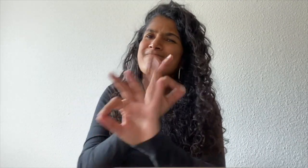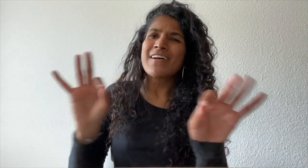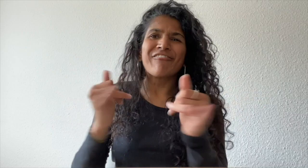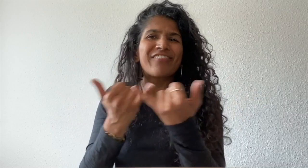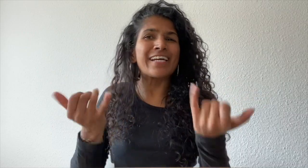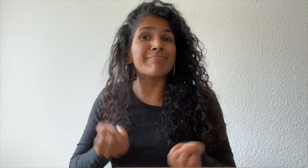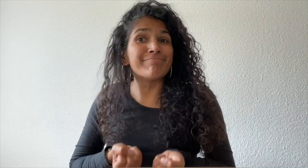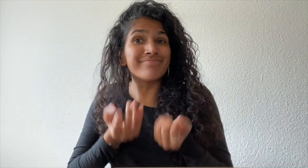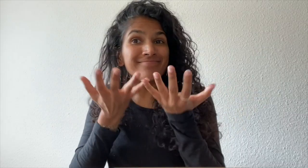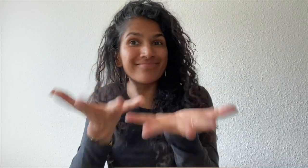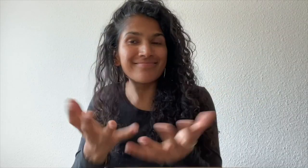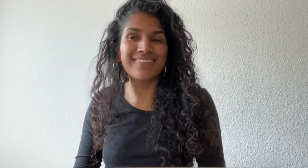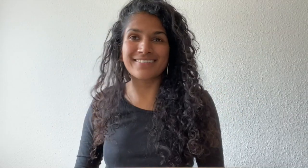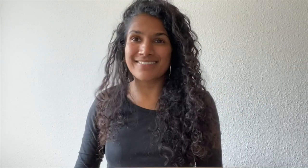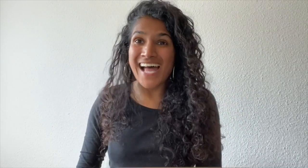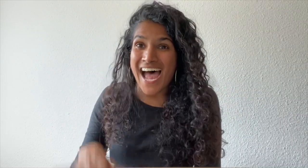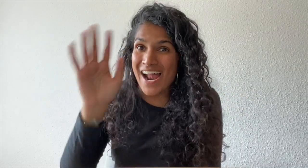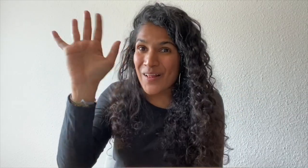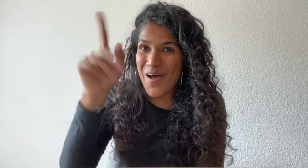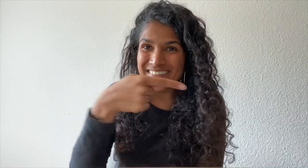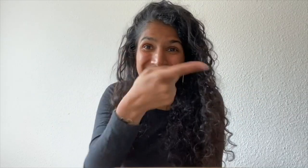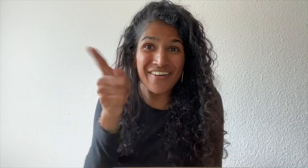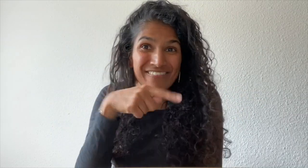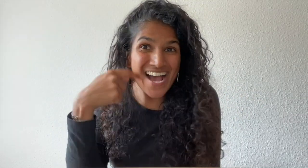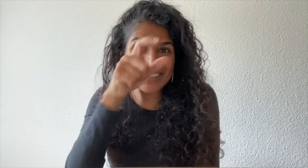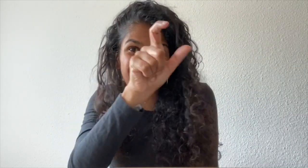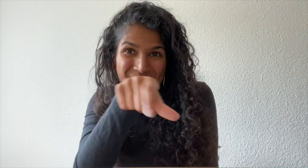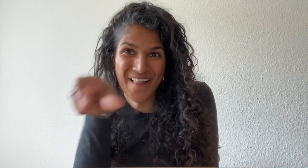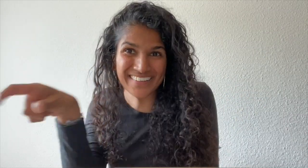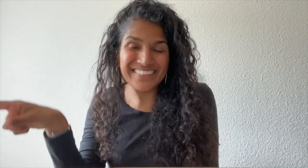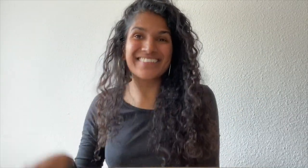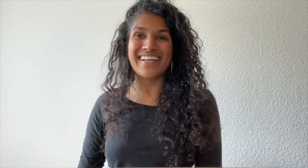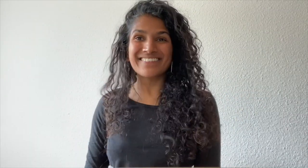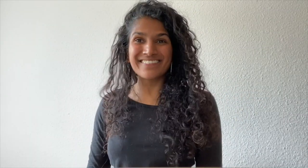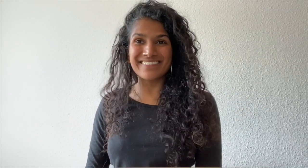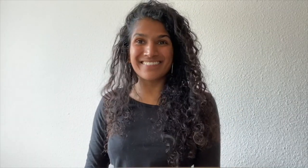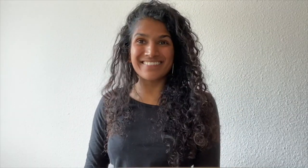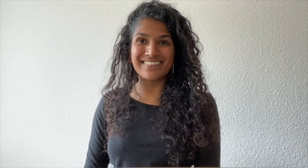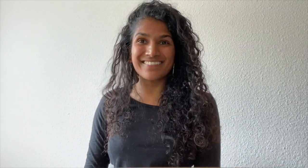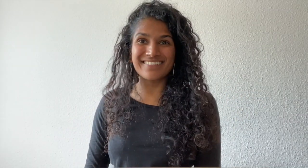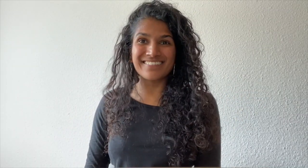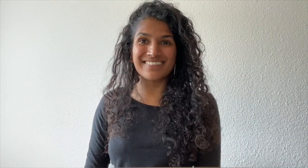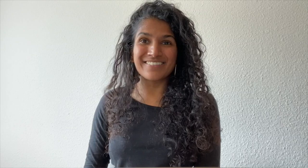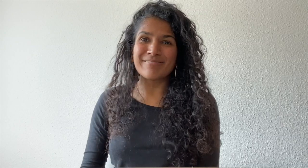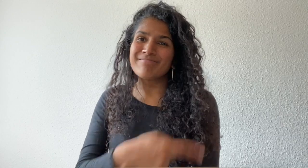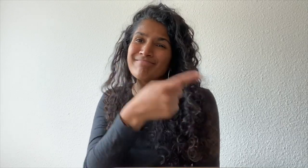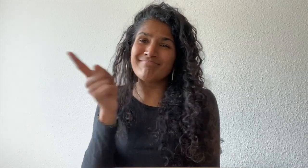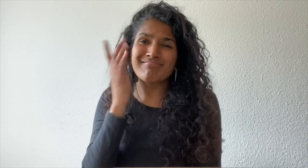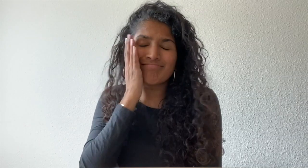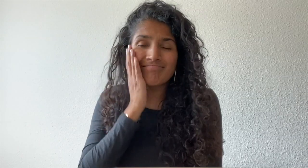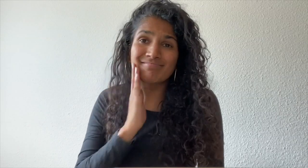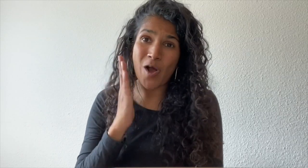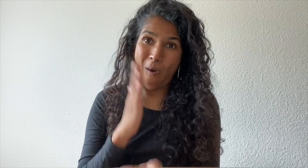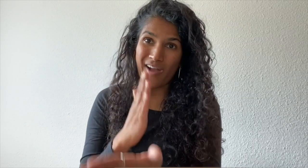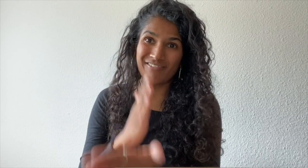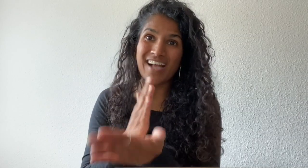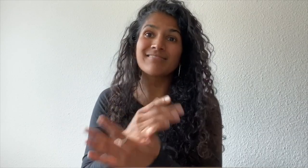Nun kommen wir zu den Handlungsempfehlungen für Sie. Ich kann Ihnen folgende konkrete Handlungsempfehlungen mit auf den Weg